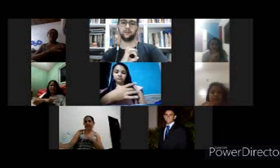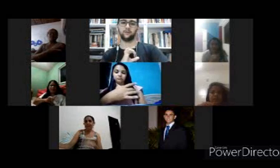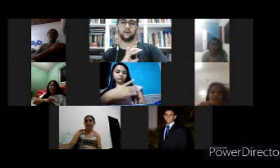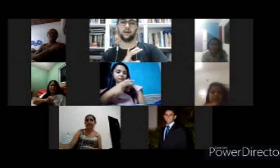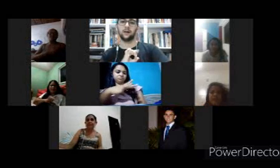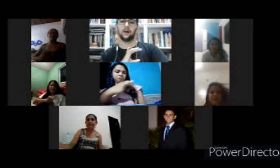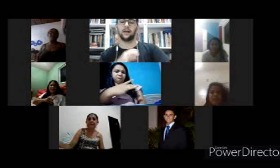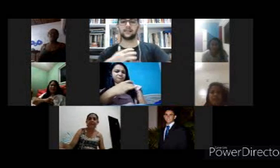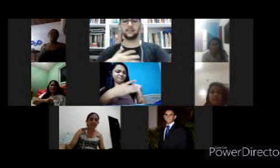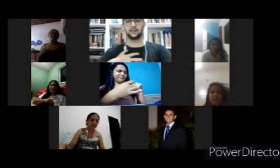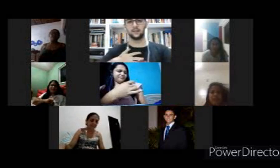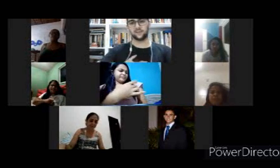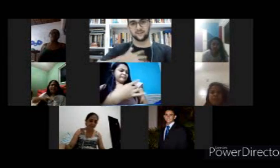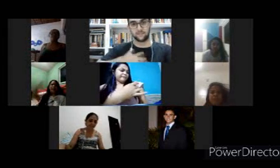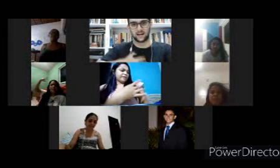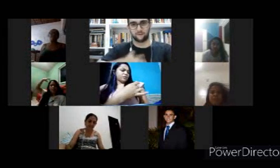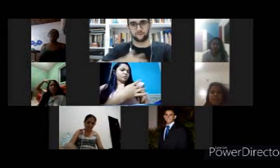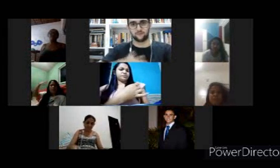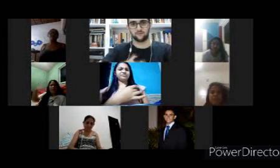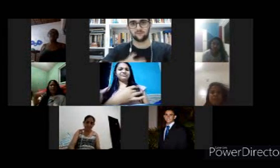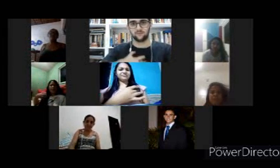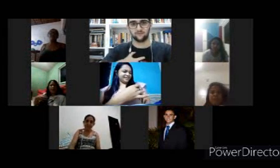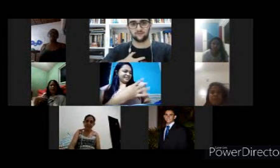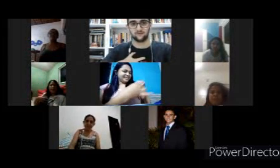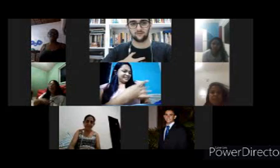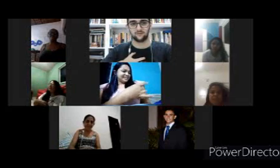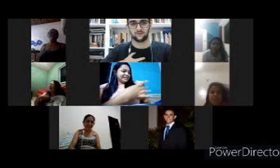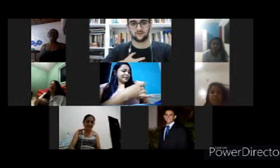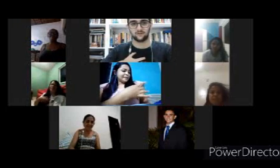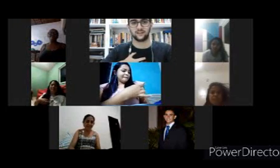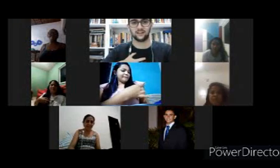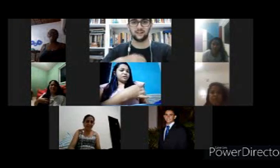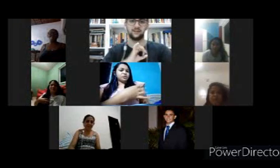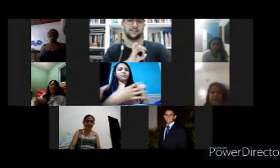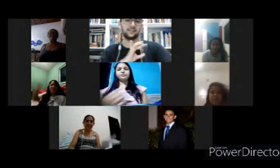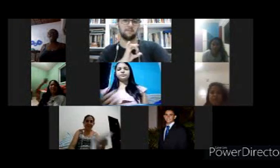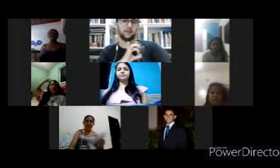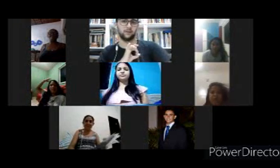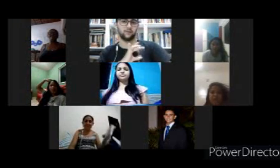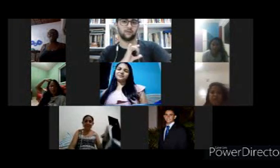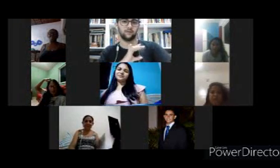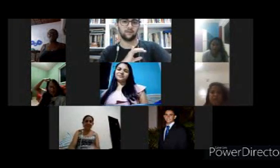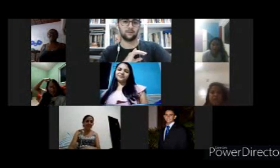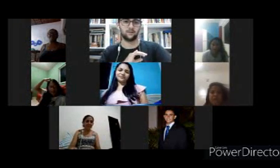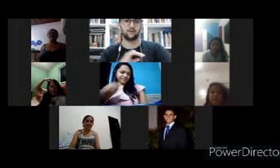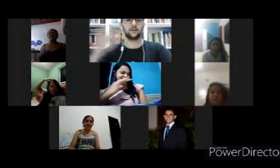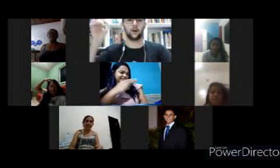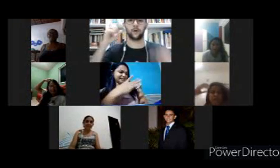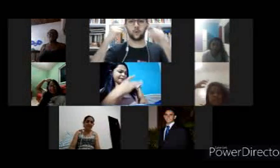medo. Esse daqui que você fez é bravo. É bravo. Isso, esse aqui então, é medo. preocupada. Não,